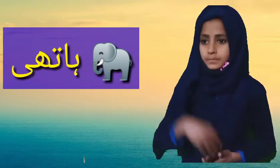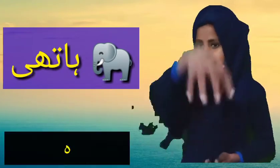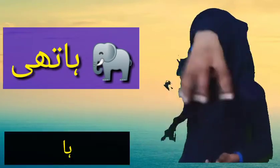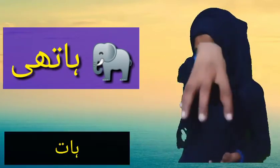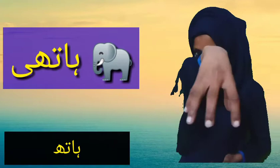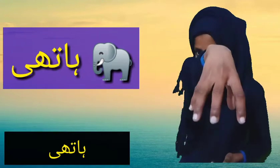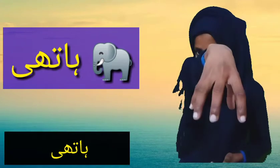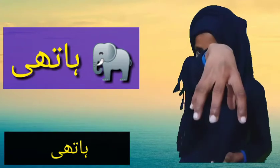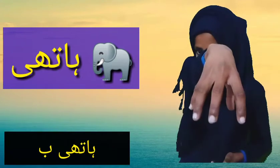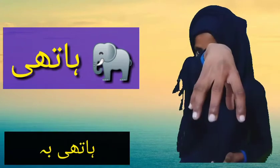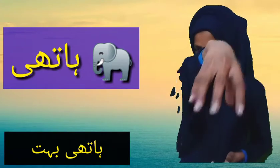हाथी,